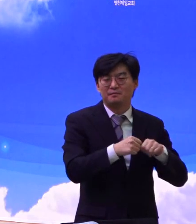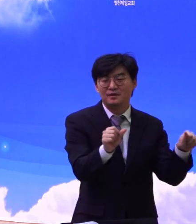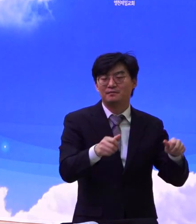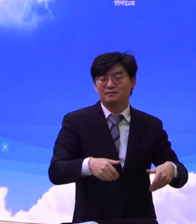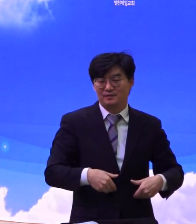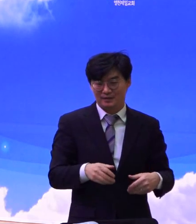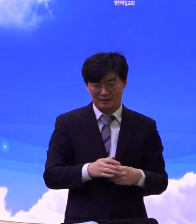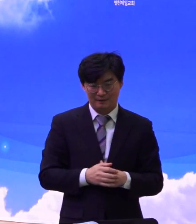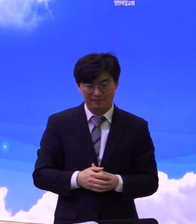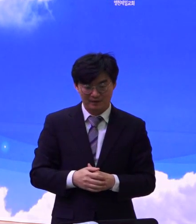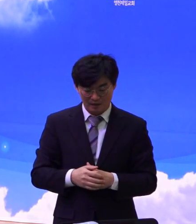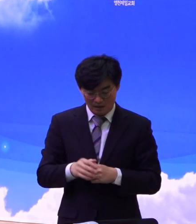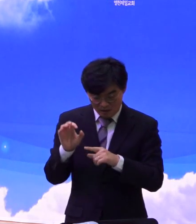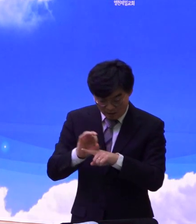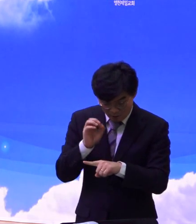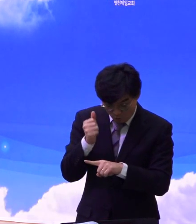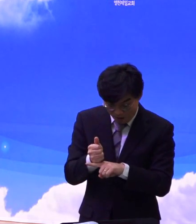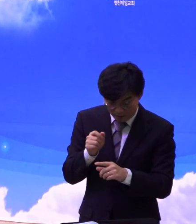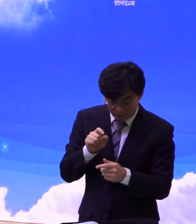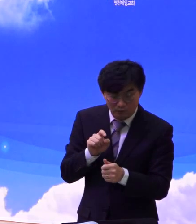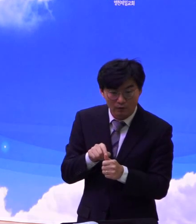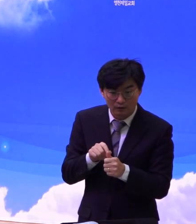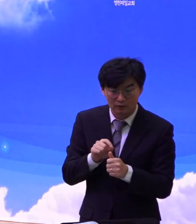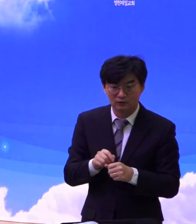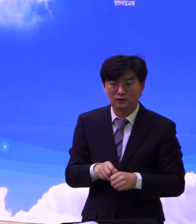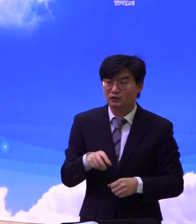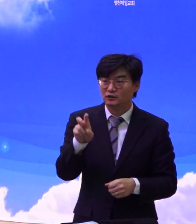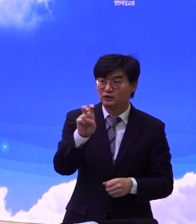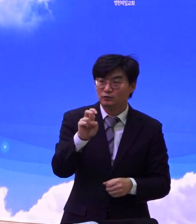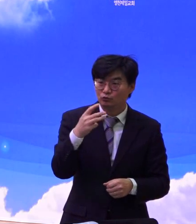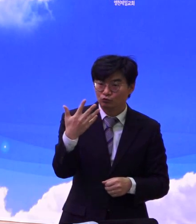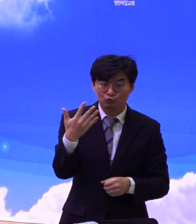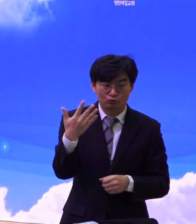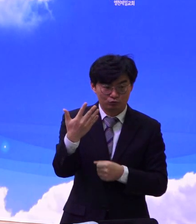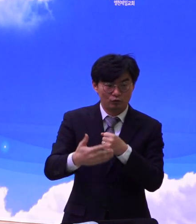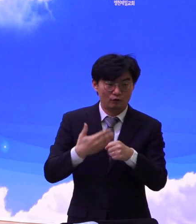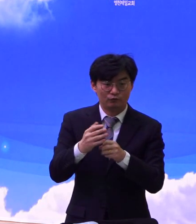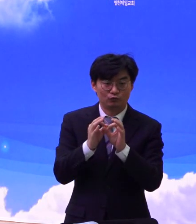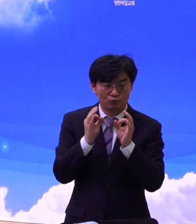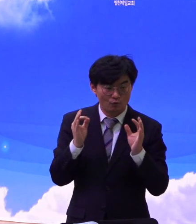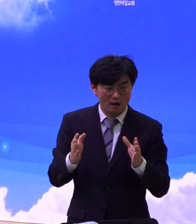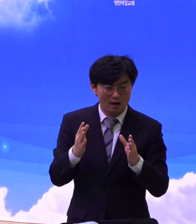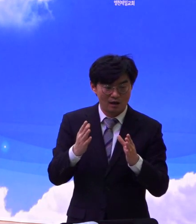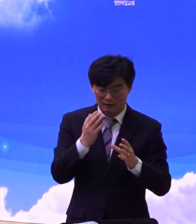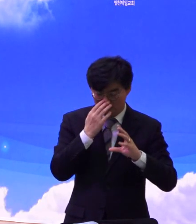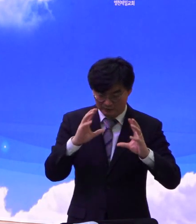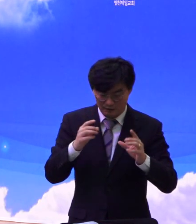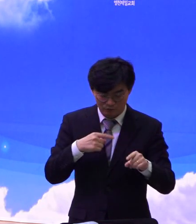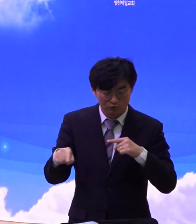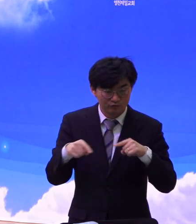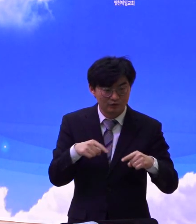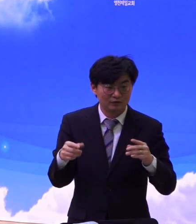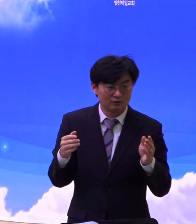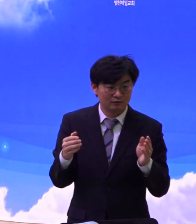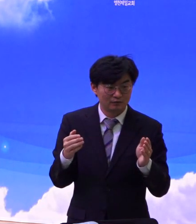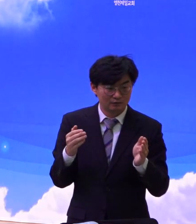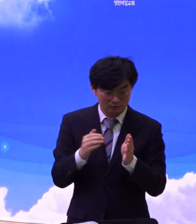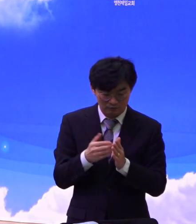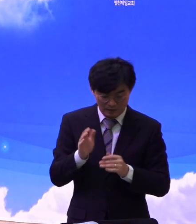25세 왕이 되어서 29년 동안 유다 나라를 통치했는데 이 어려운 일을 하면서 내가 걸어가야 하는 길은